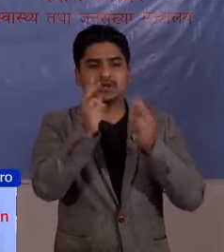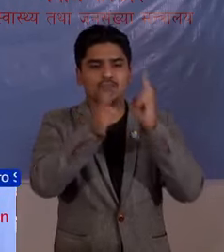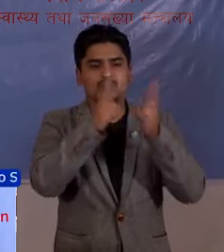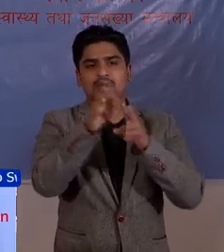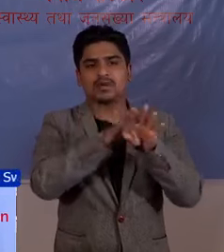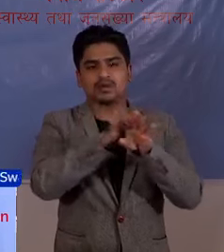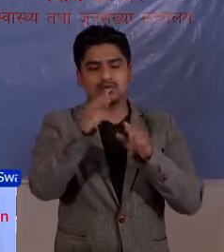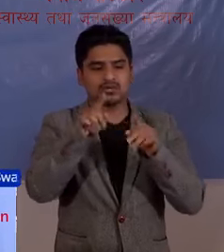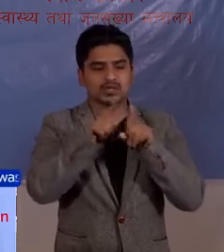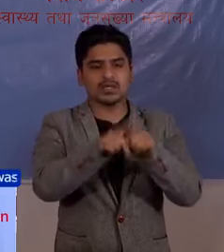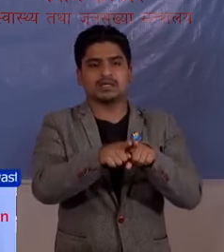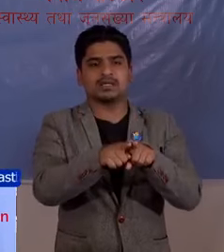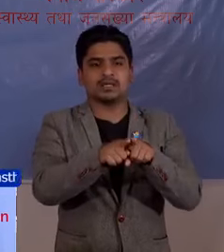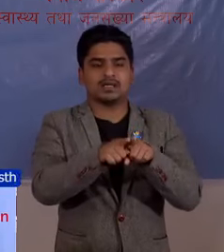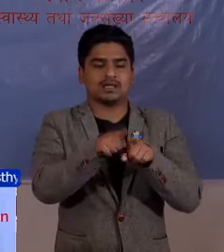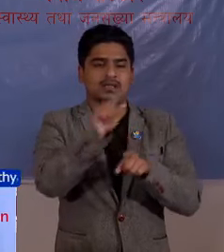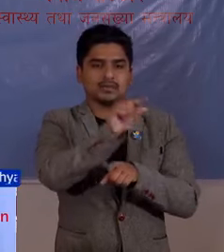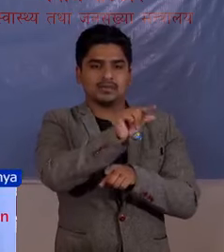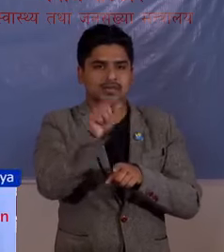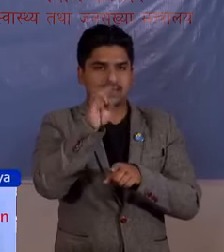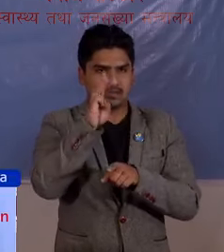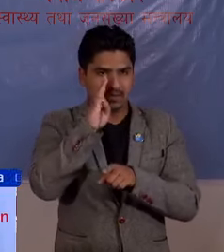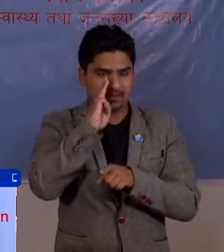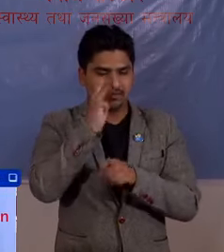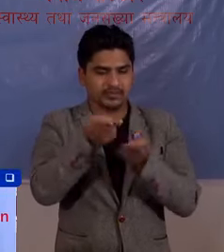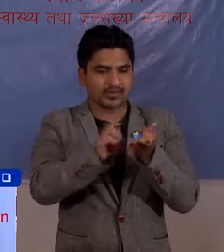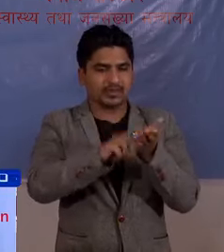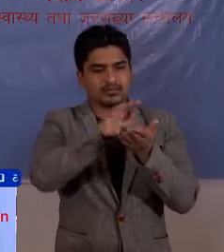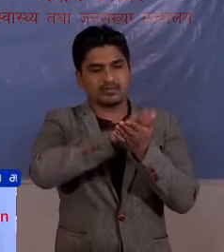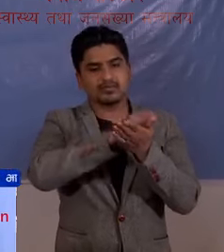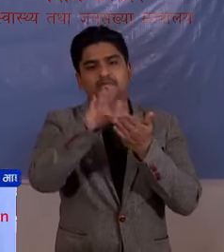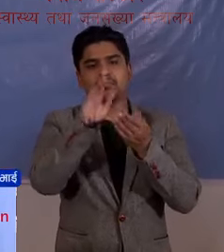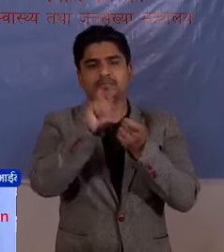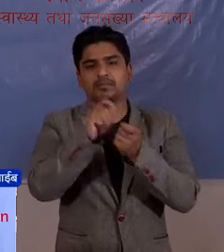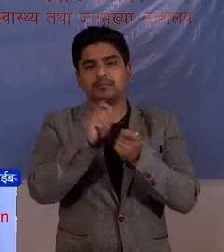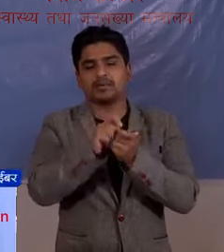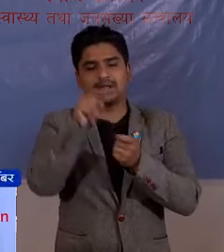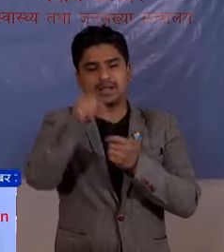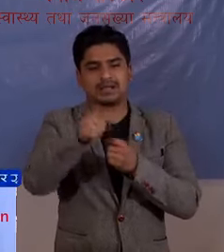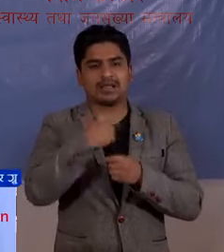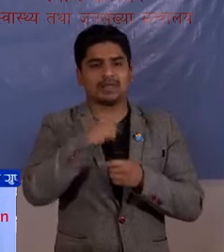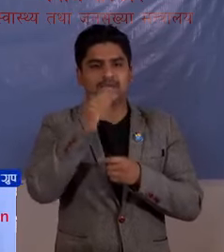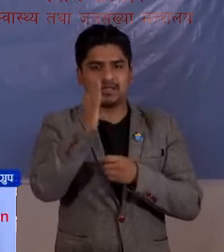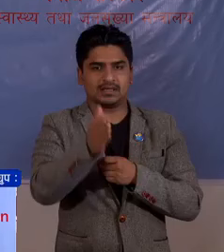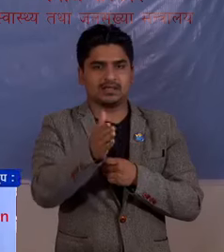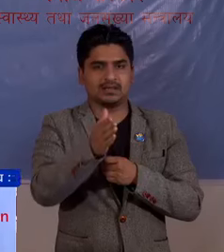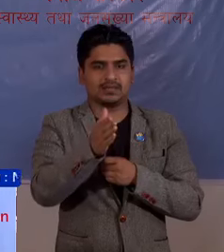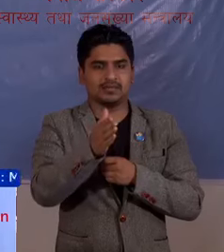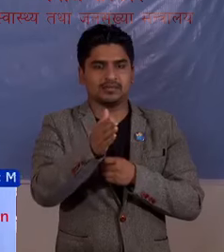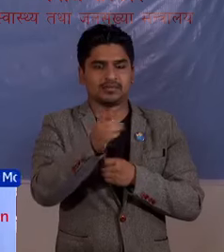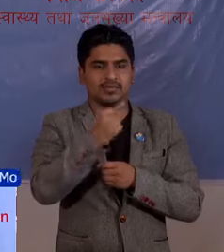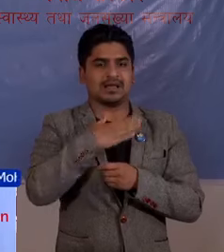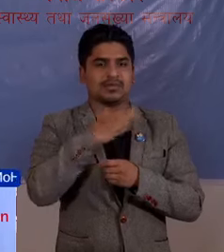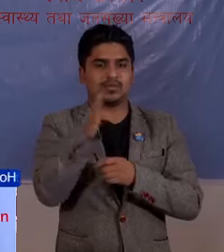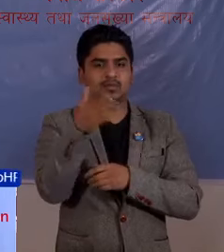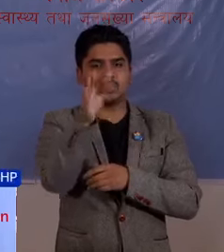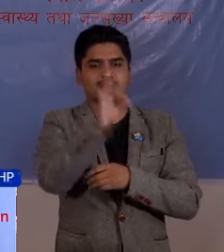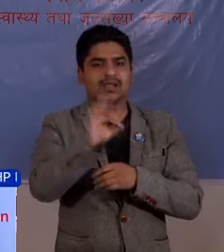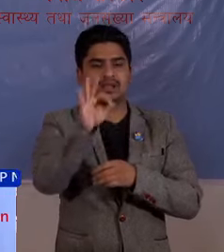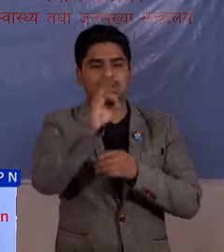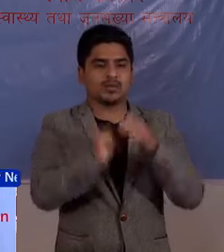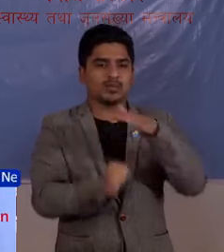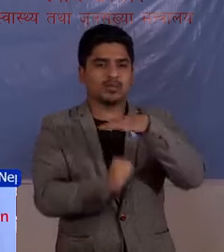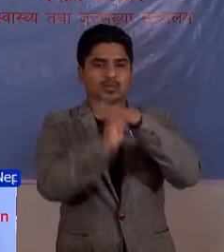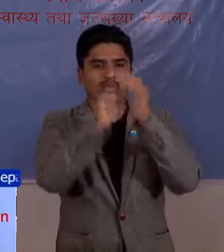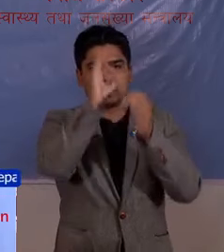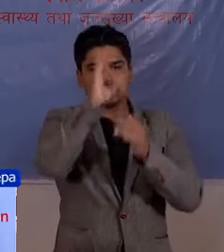कुराहरू समेतको बारेमा थप प्रश्न पारिदिन आज हामीले हाम्रो मन्त्रालयका